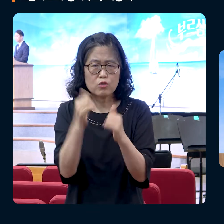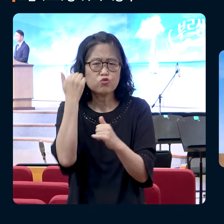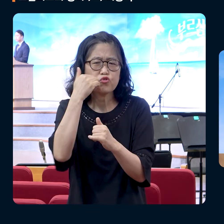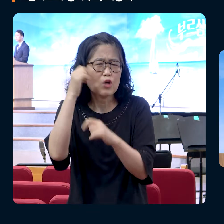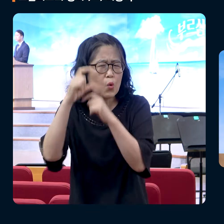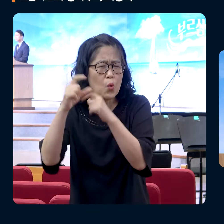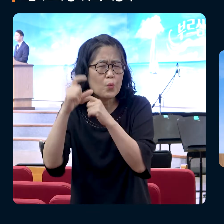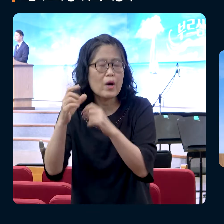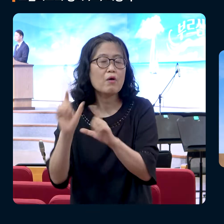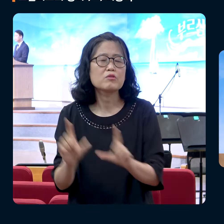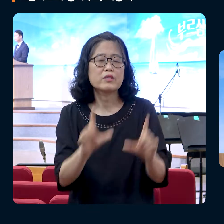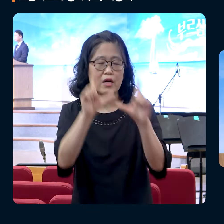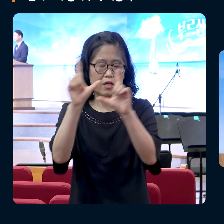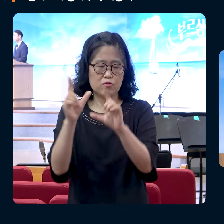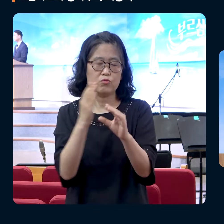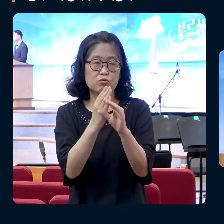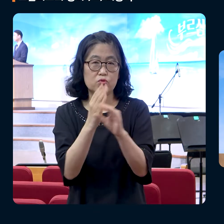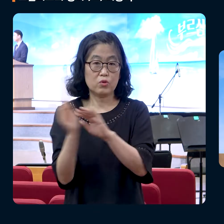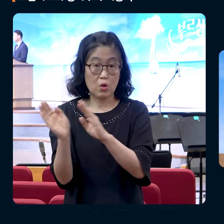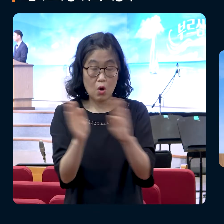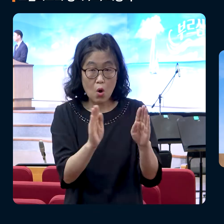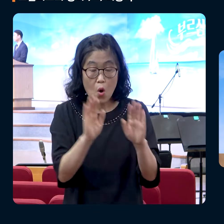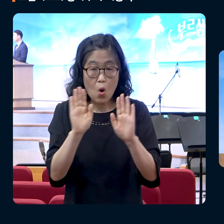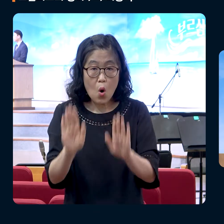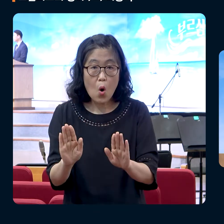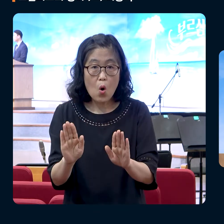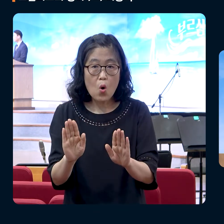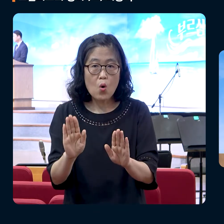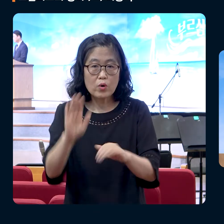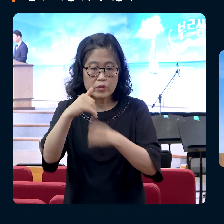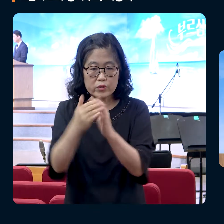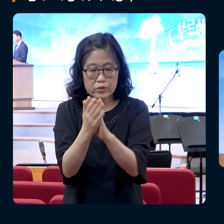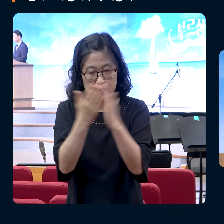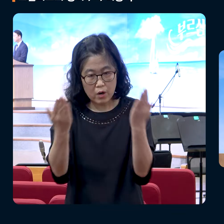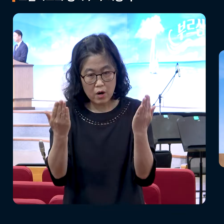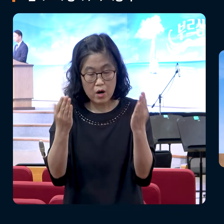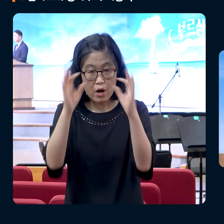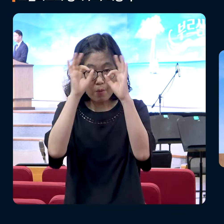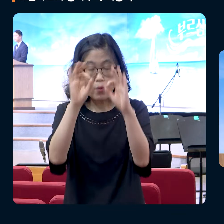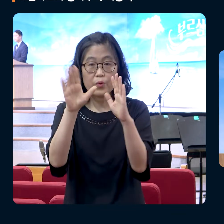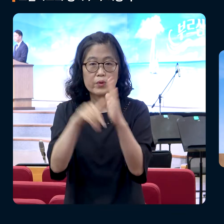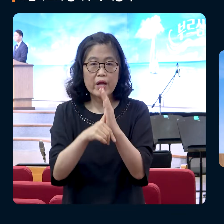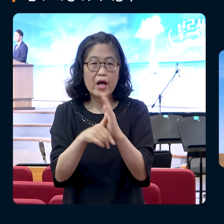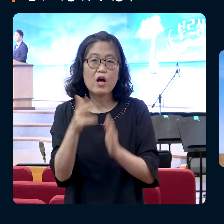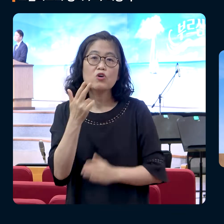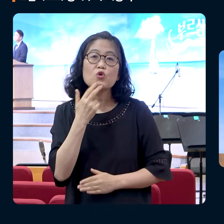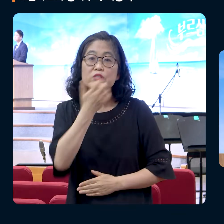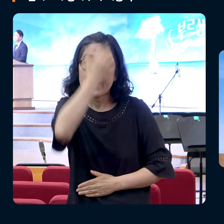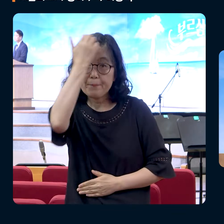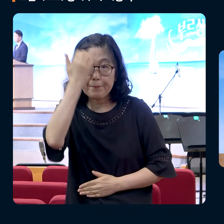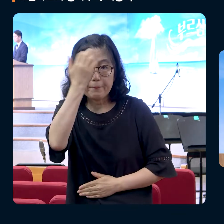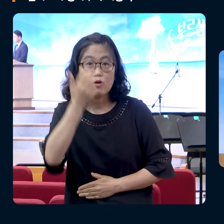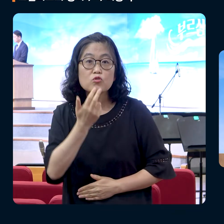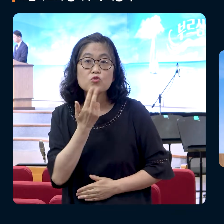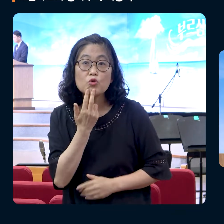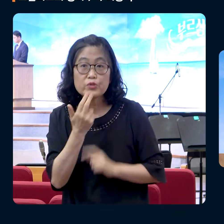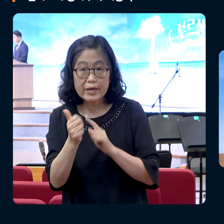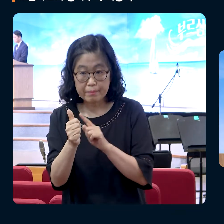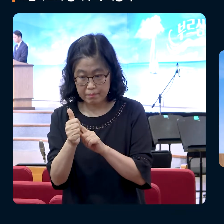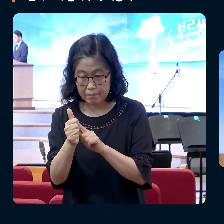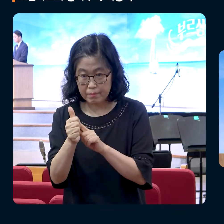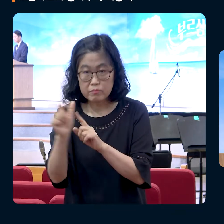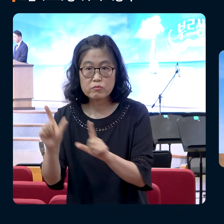오늘은 수많은 성경의 사람들 중에서 우리가 함께 읽은 이 본문에 나오는 요셉이라는 사람의 삶을